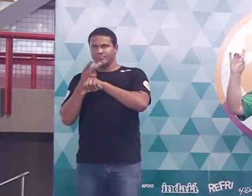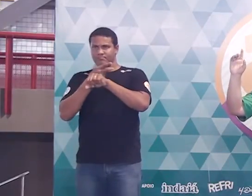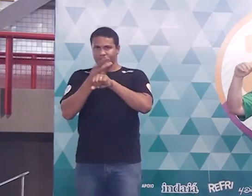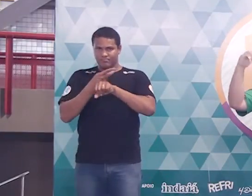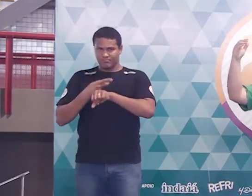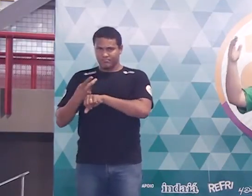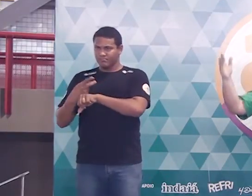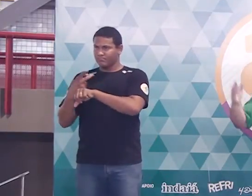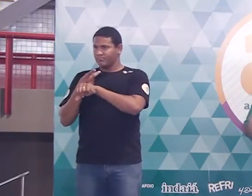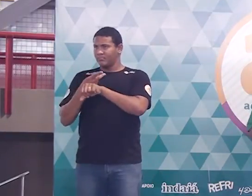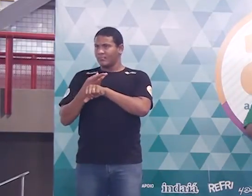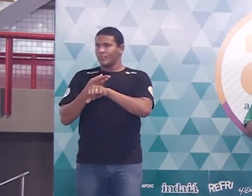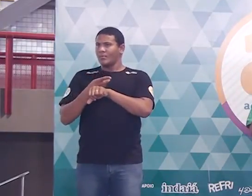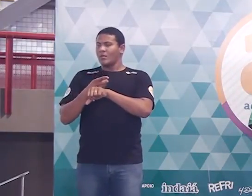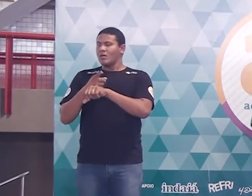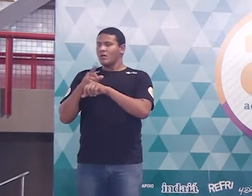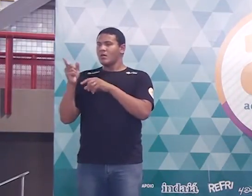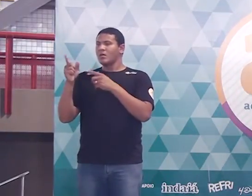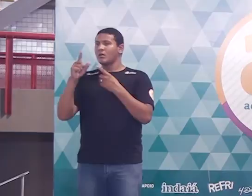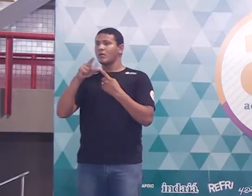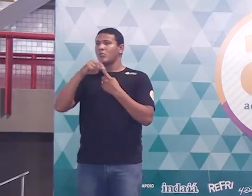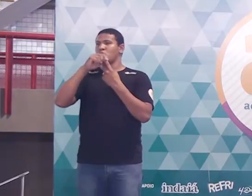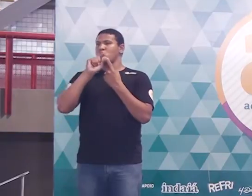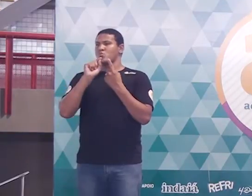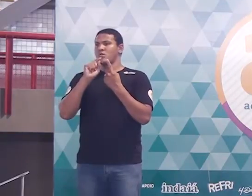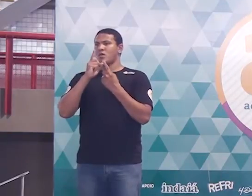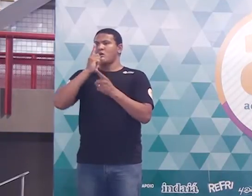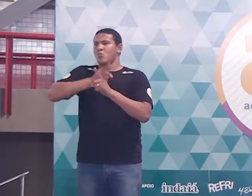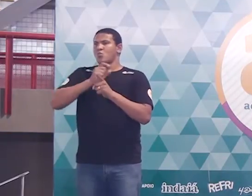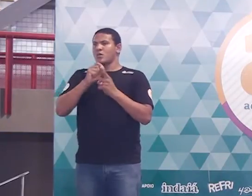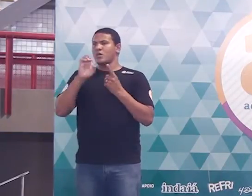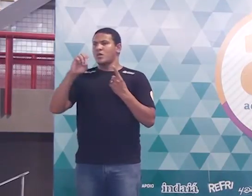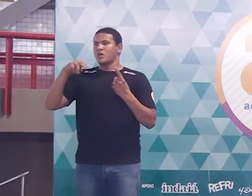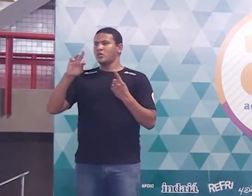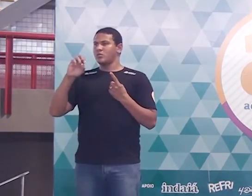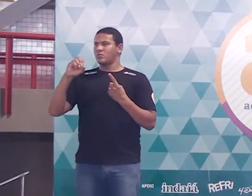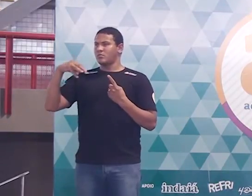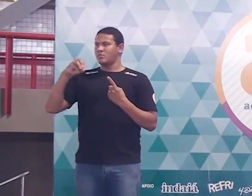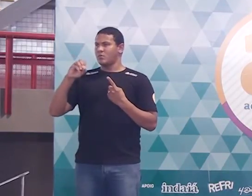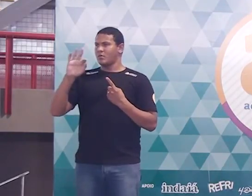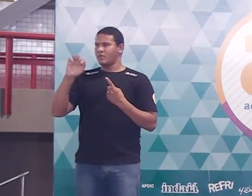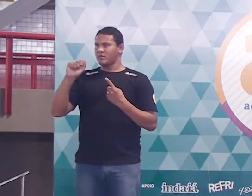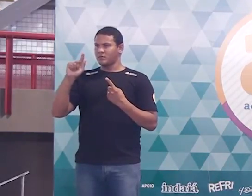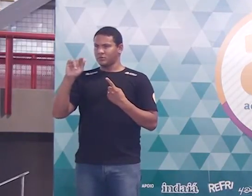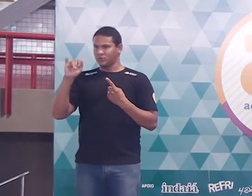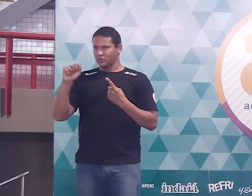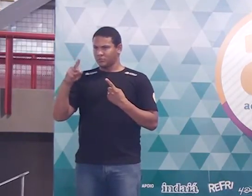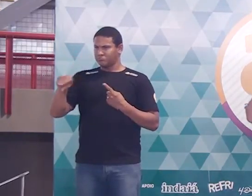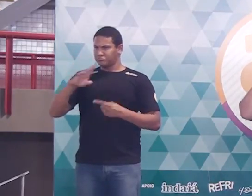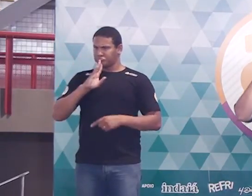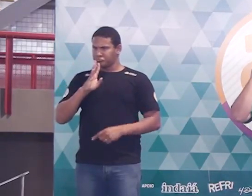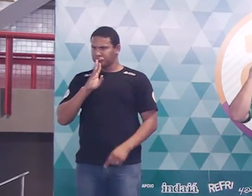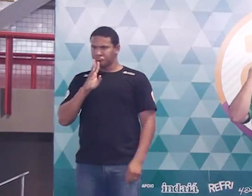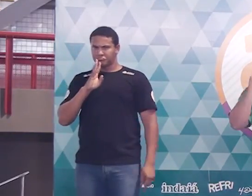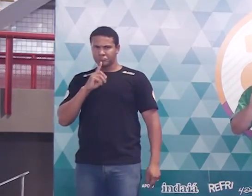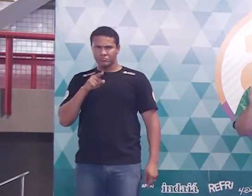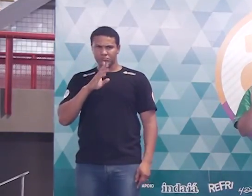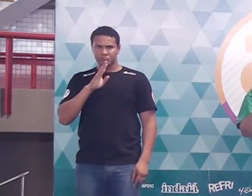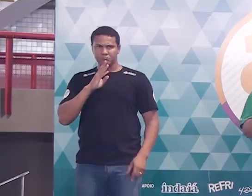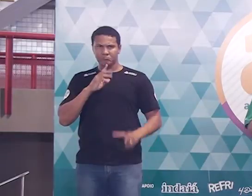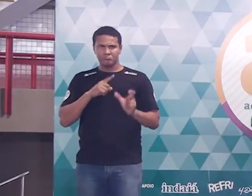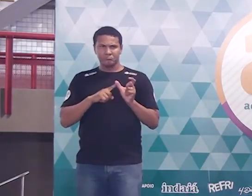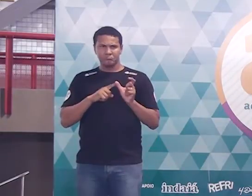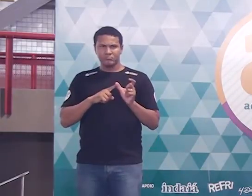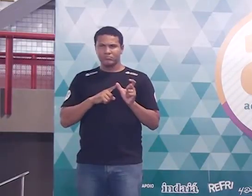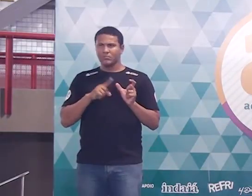delas, uma das alternativas, é a chamada entomofagia. Você sabe o que é entomofagia? Se